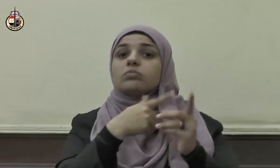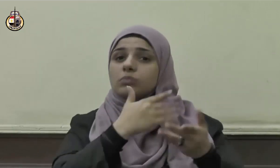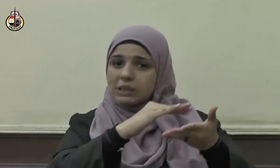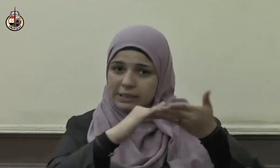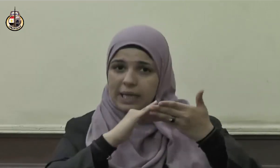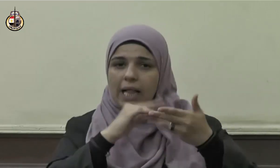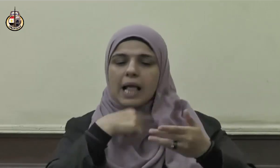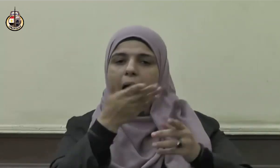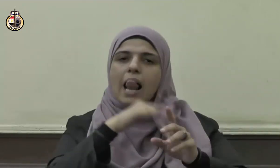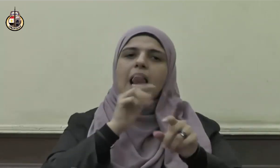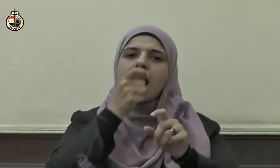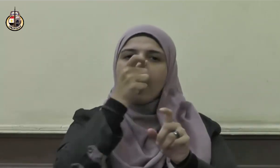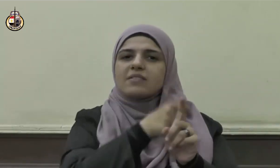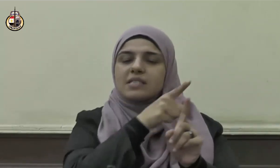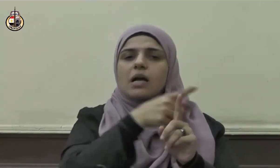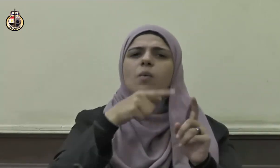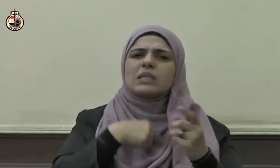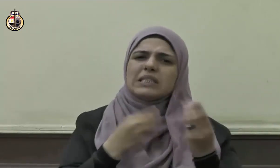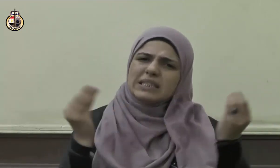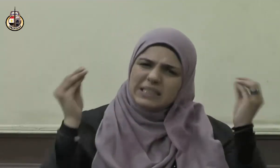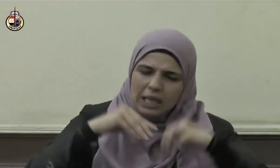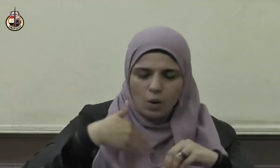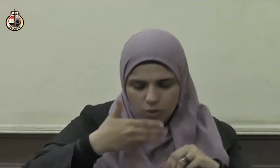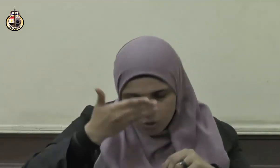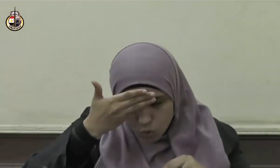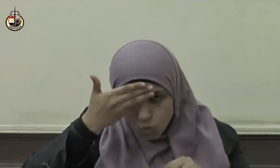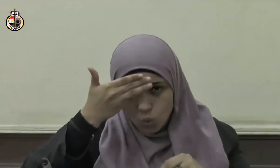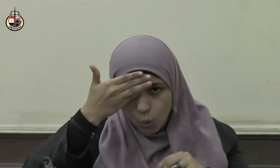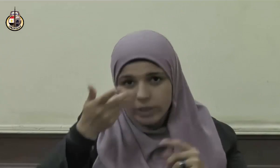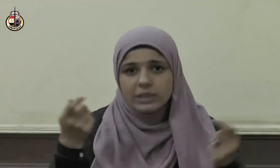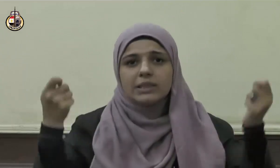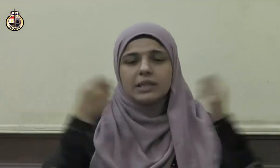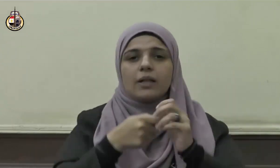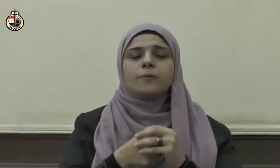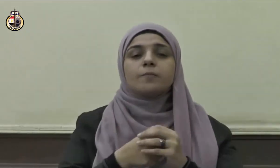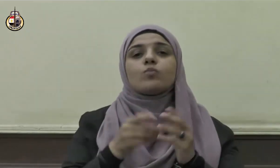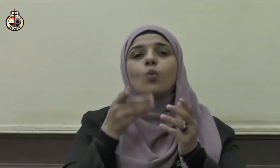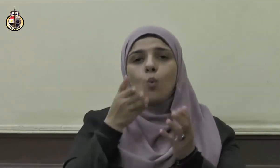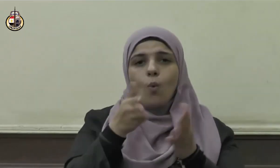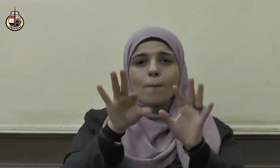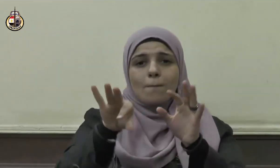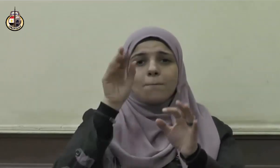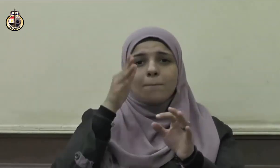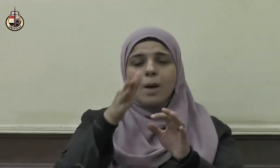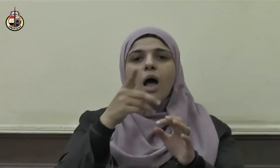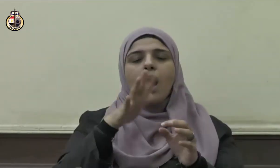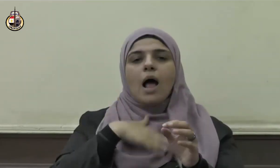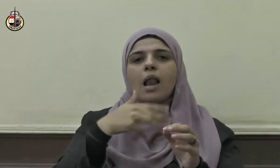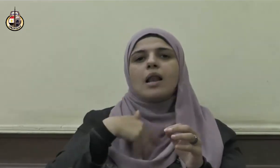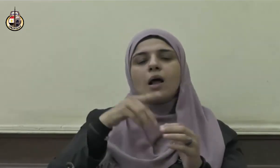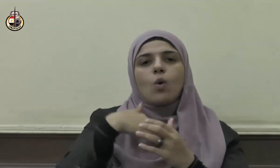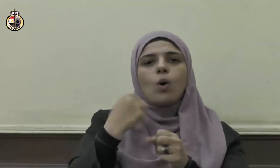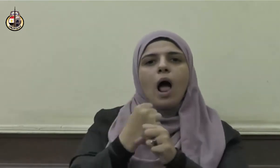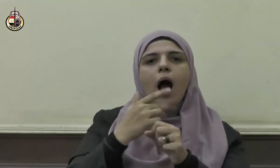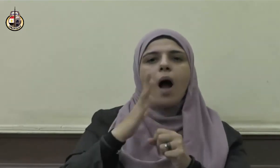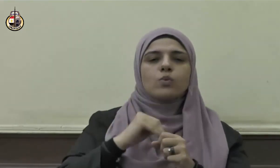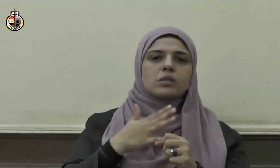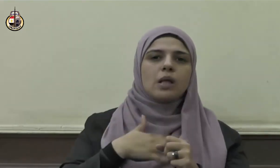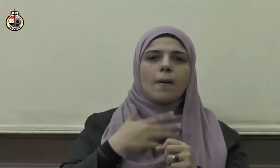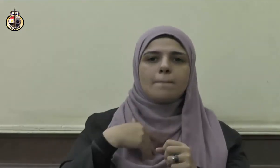نفسك بكثرة السجود. ومنها الإيثار والعفة،